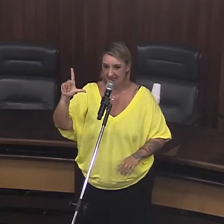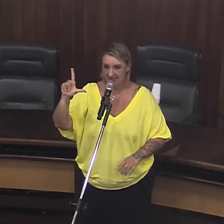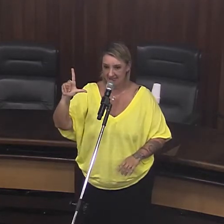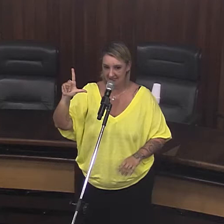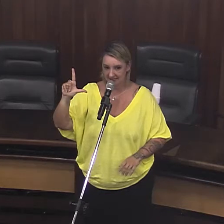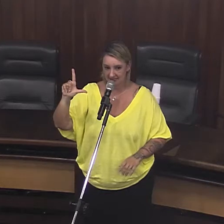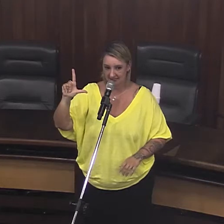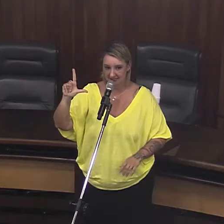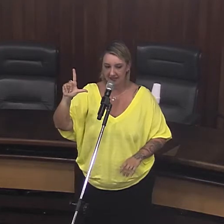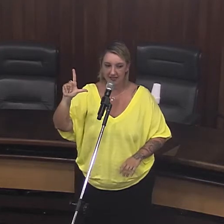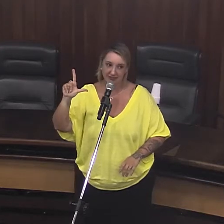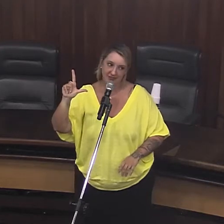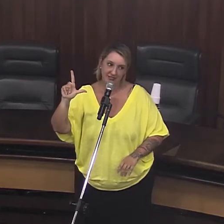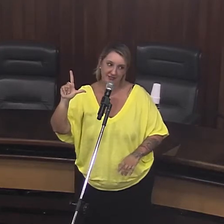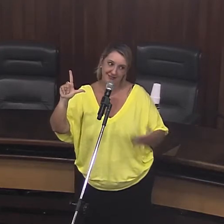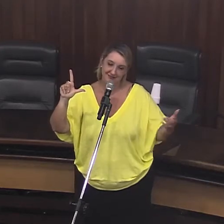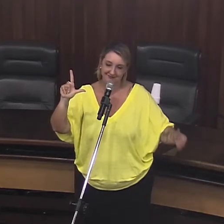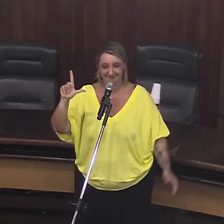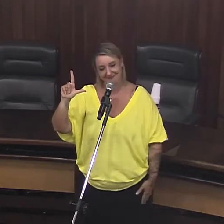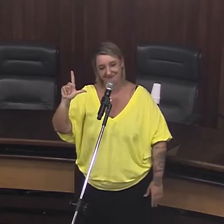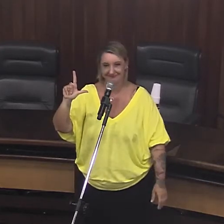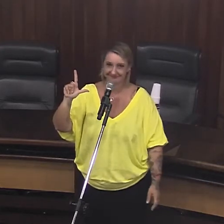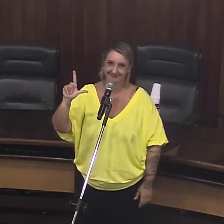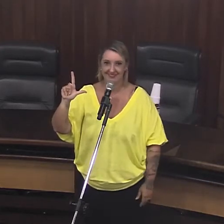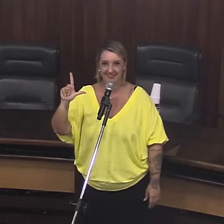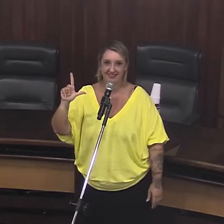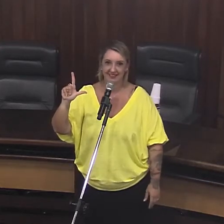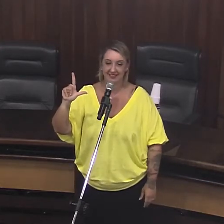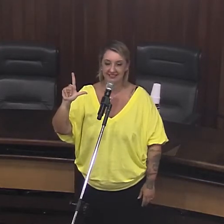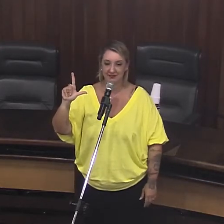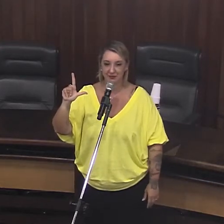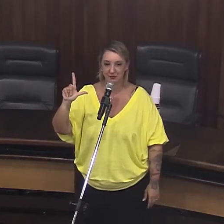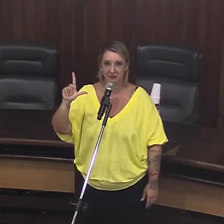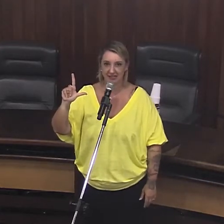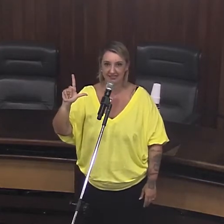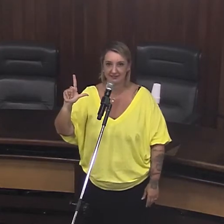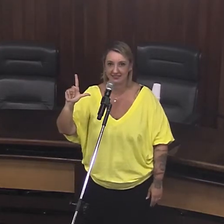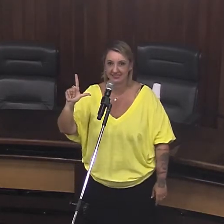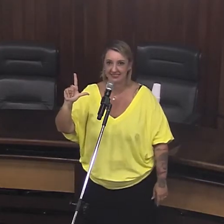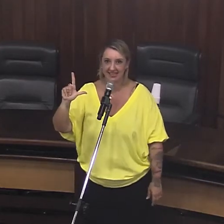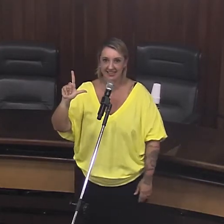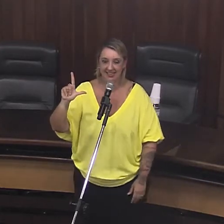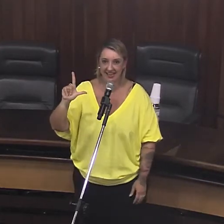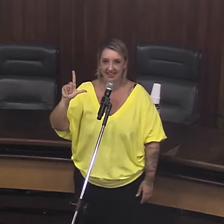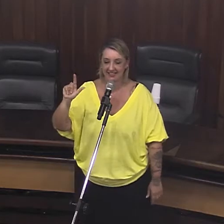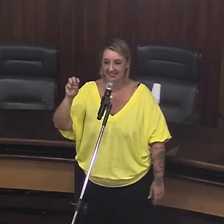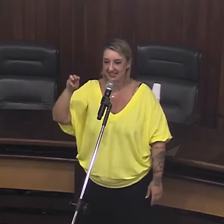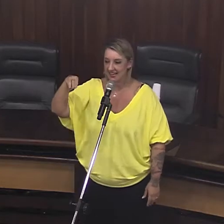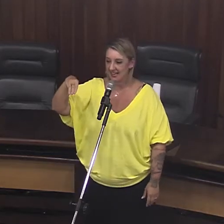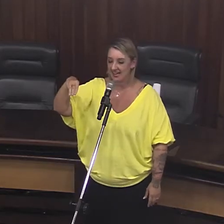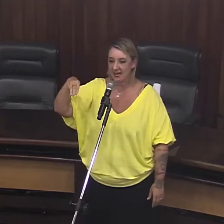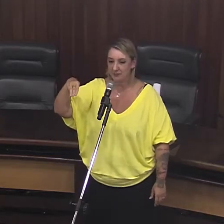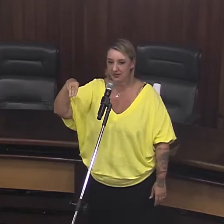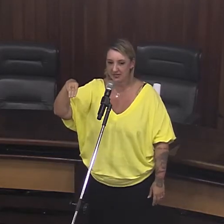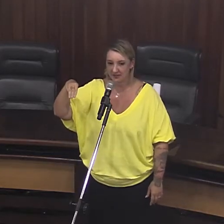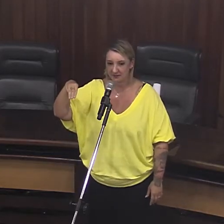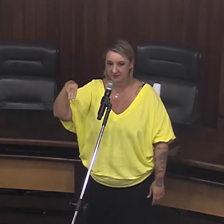L. Ai, gente, queria escrever tudo com L na vida, né? L. M.